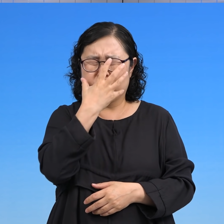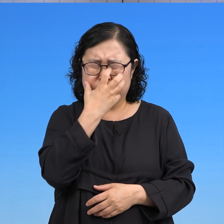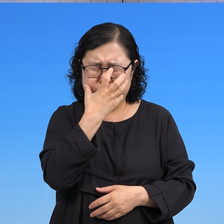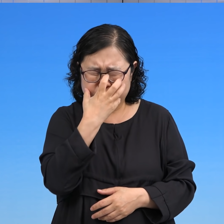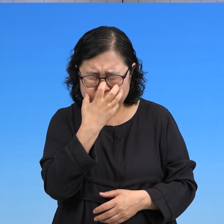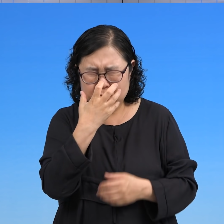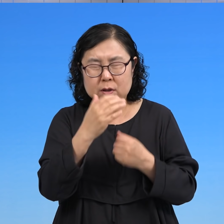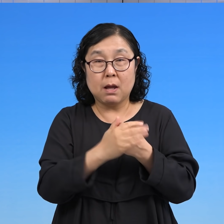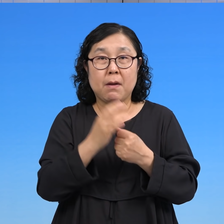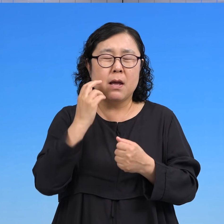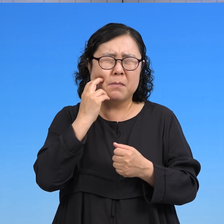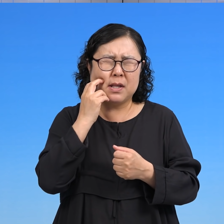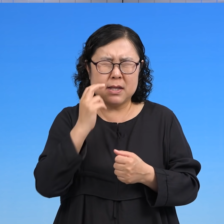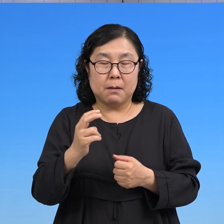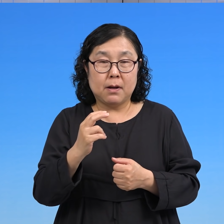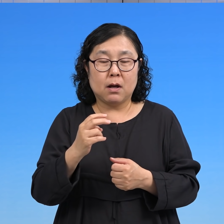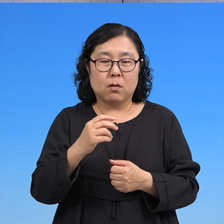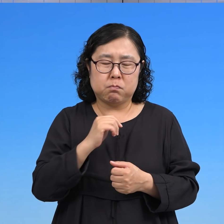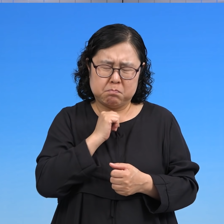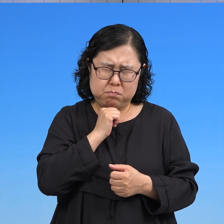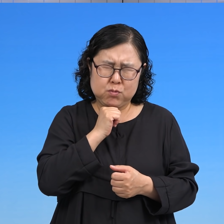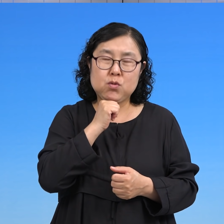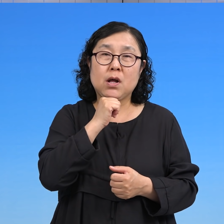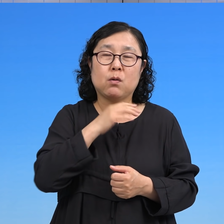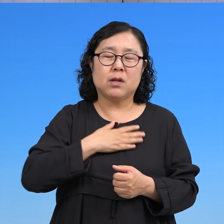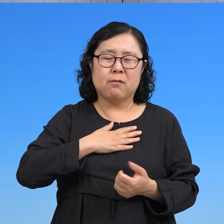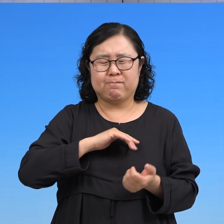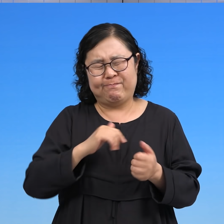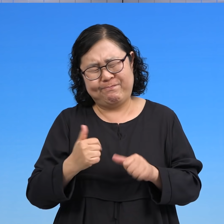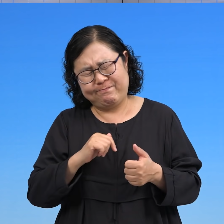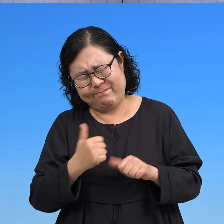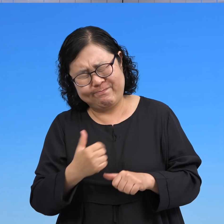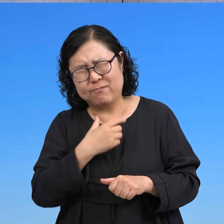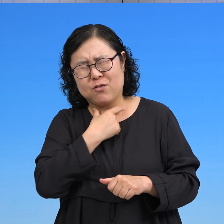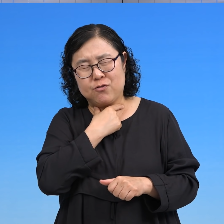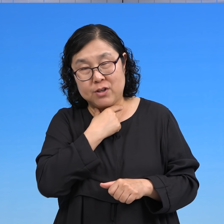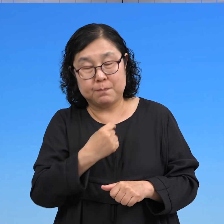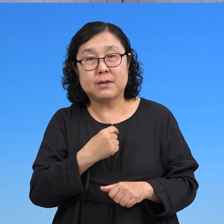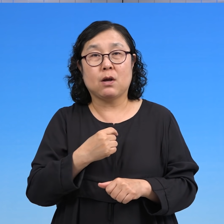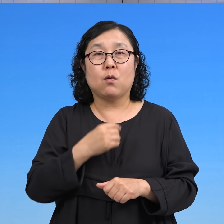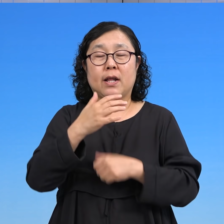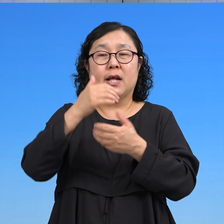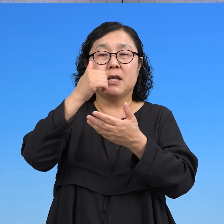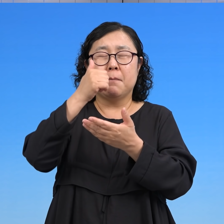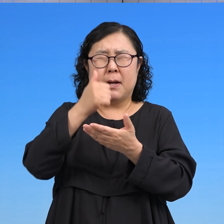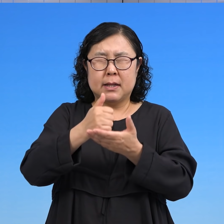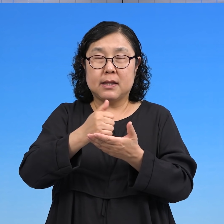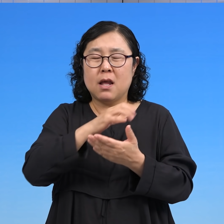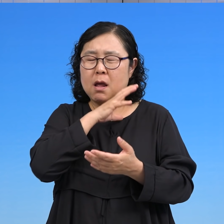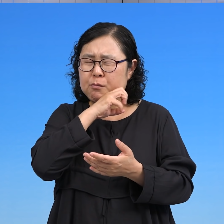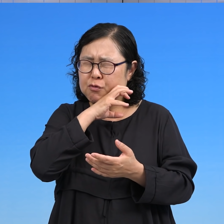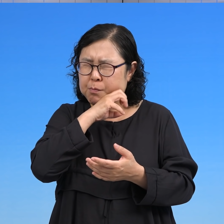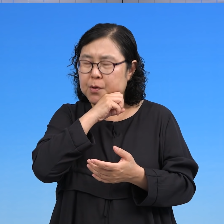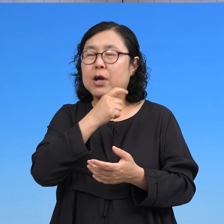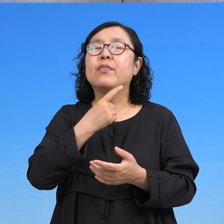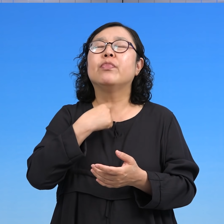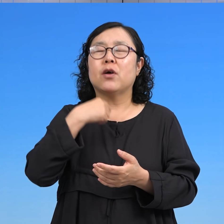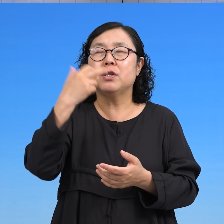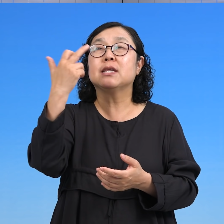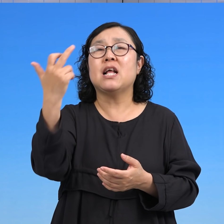초라하고 하나님 앞에 투정을 부리면서 그만 살고 싶다, 죽고 싶다, 그런 비참함을 경험했던